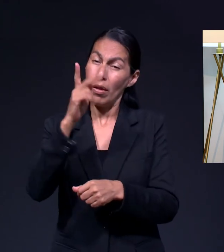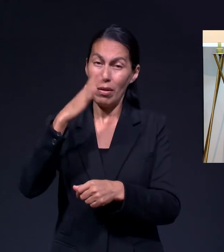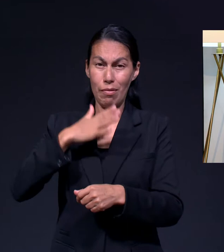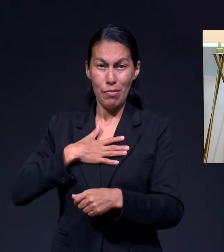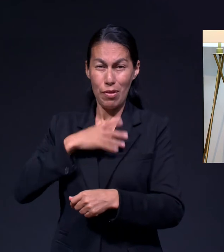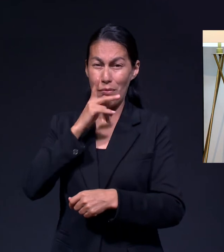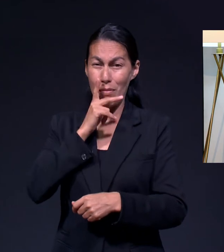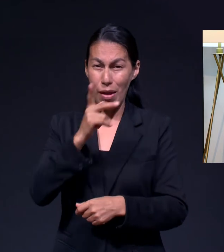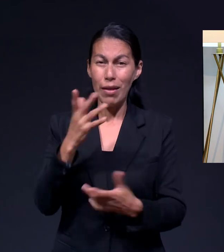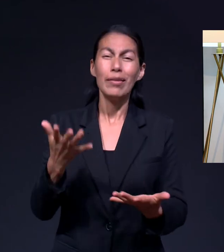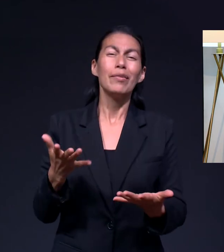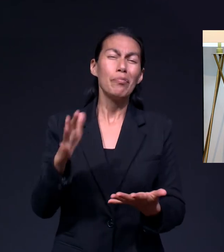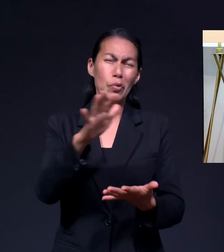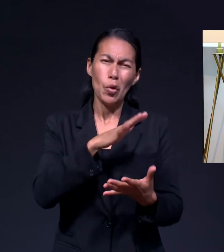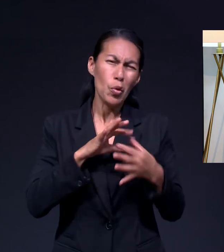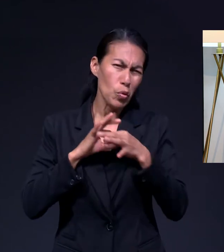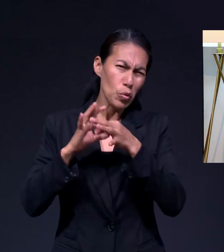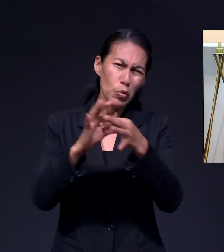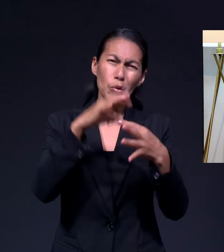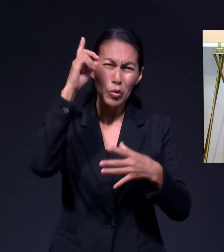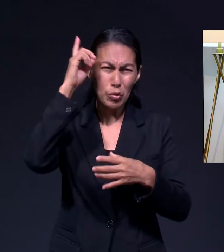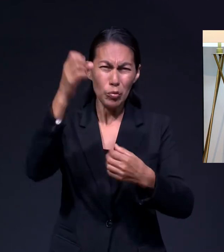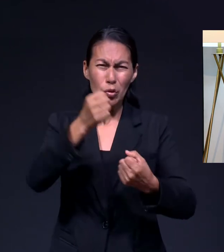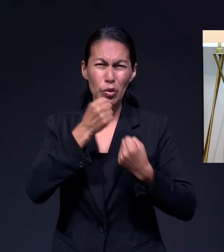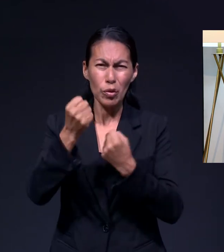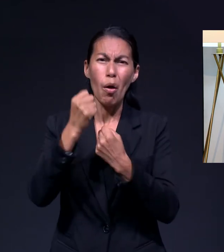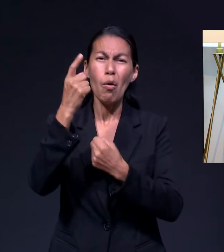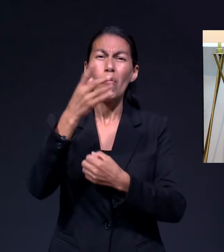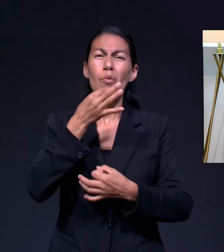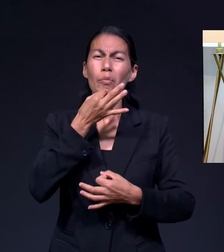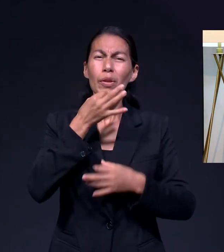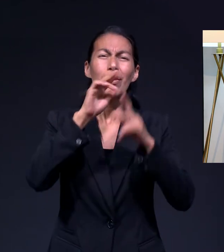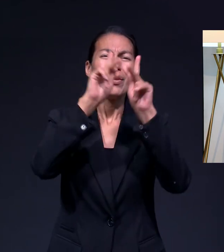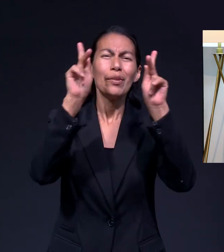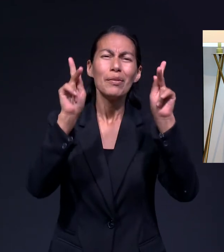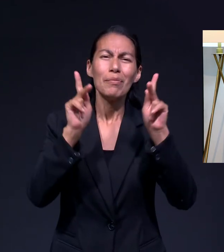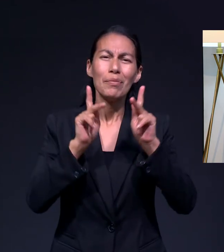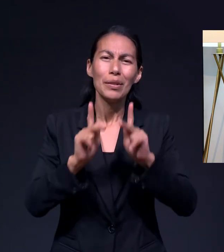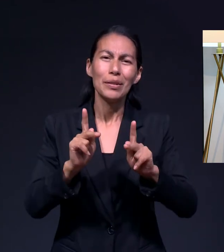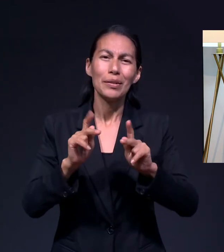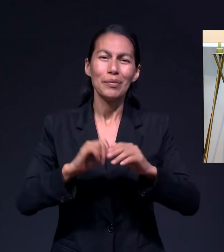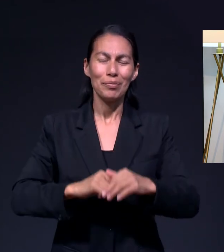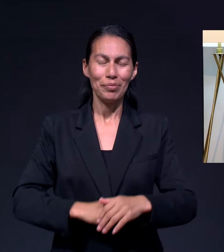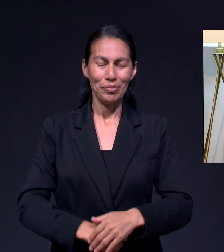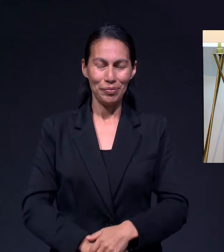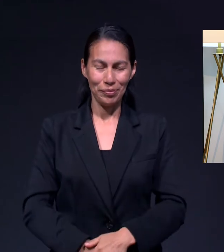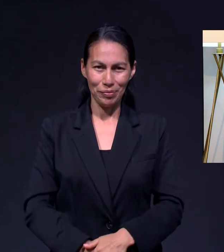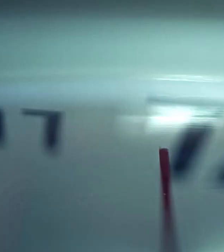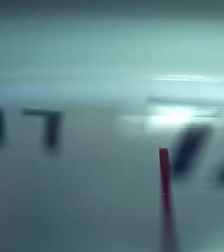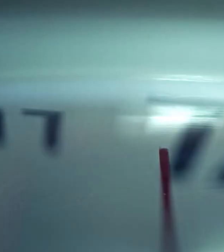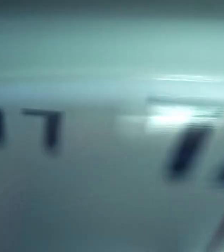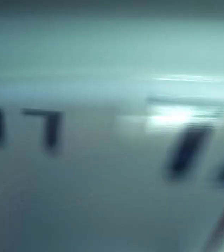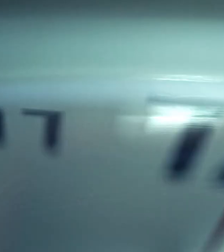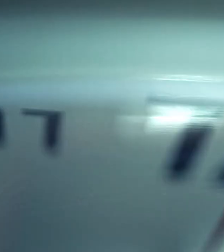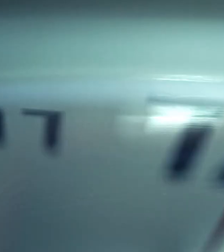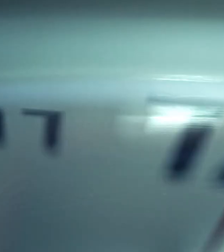y mi padre nuestro dios todopoderoso bienvenidos a un momento de paz